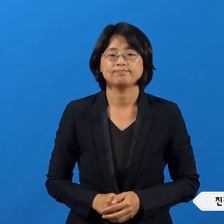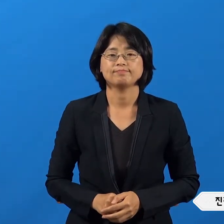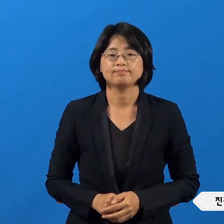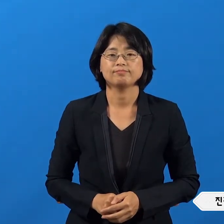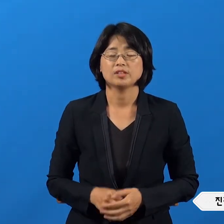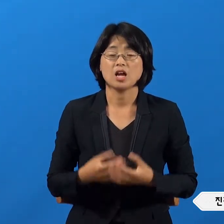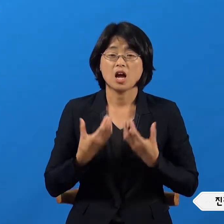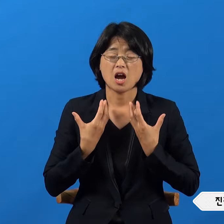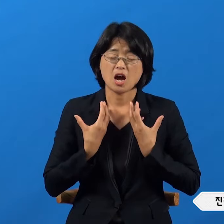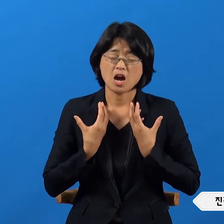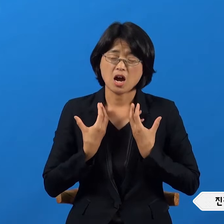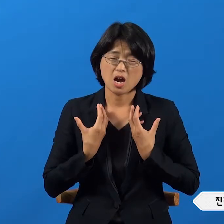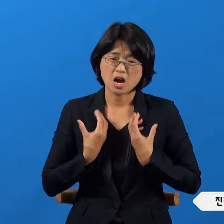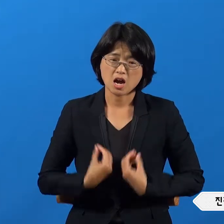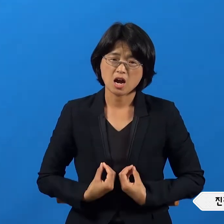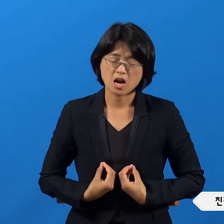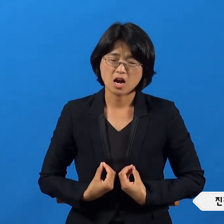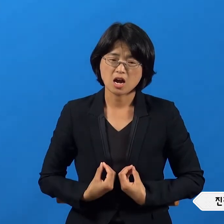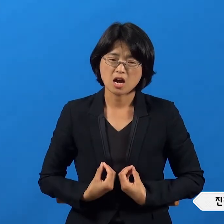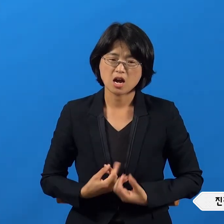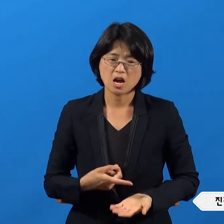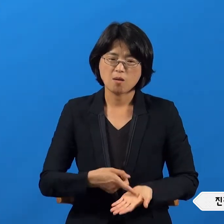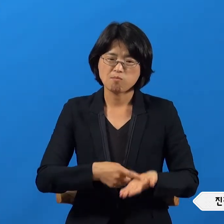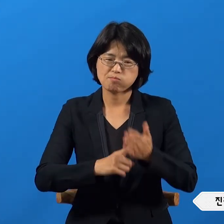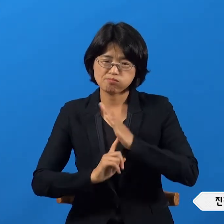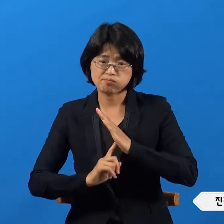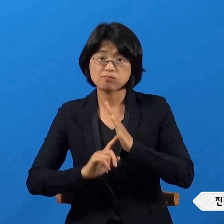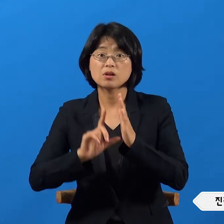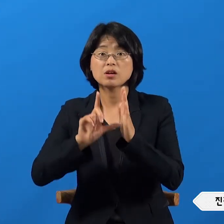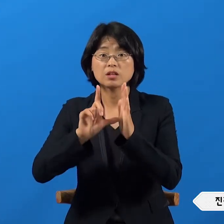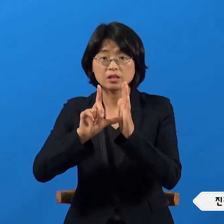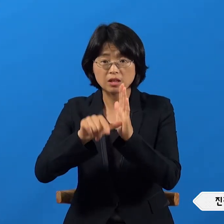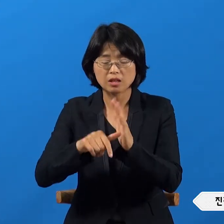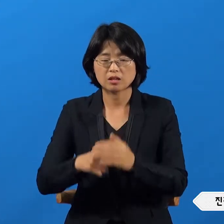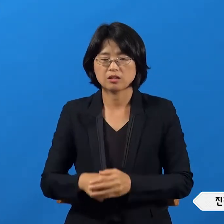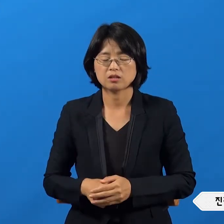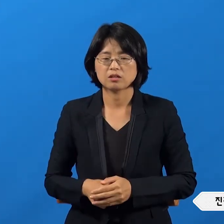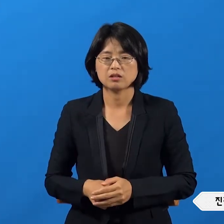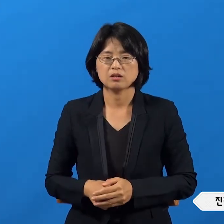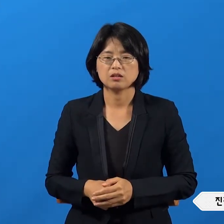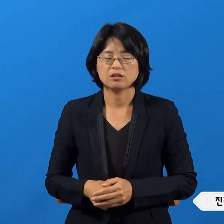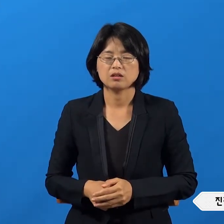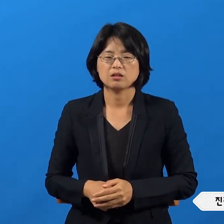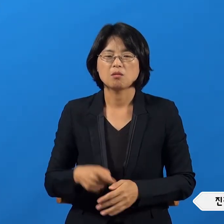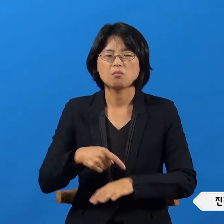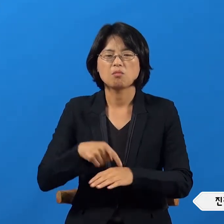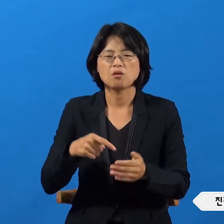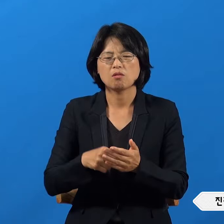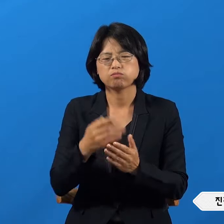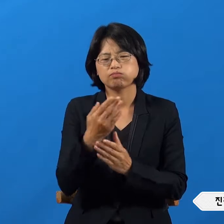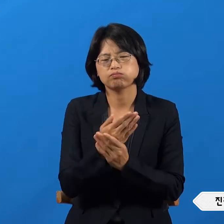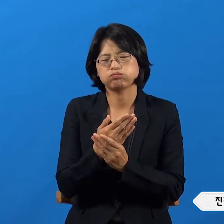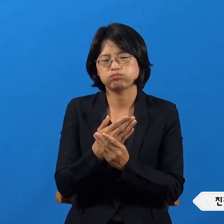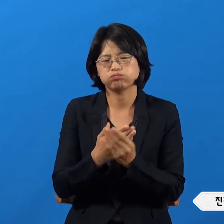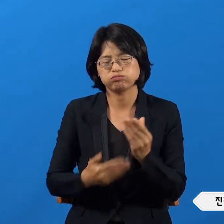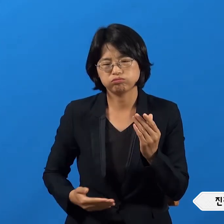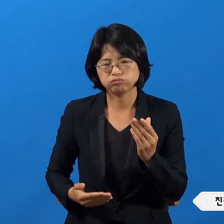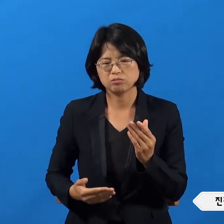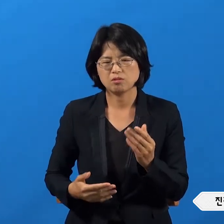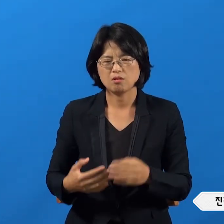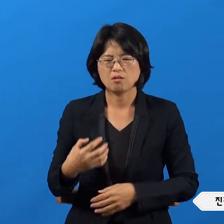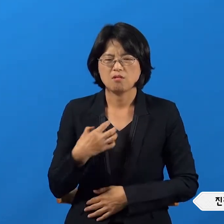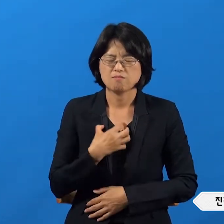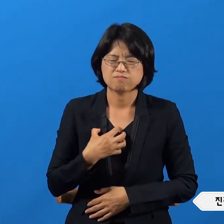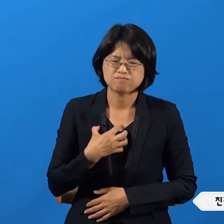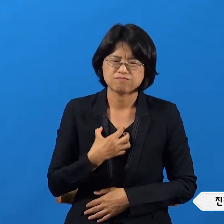실망적인 상황 가운데서 낙심하고 속이 몹시 상했다고 이야기합니다. 우리는 가끔 그런 절망